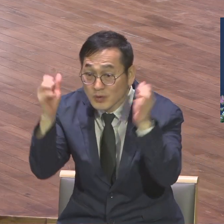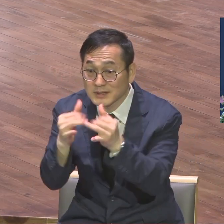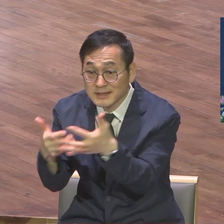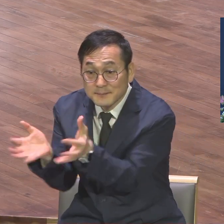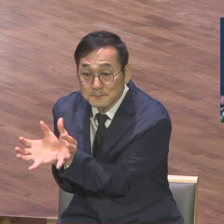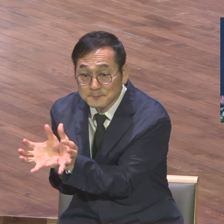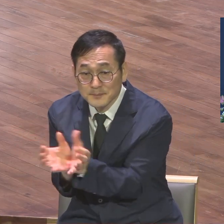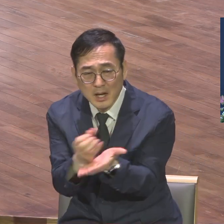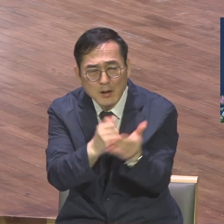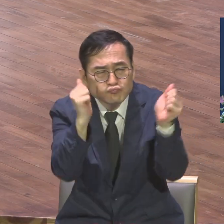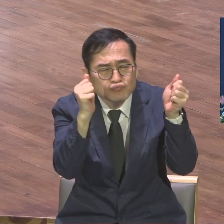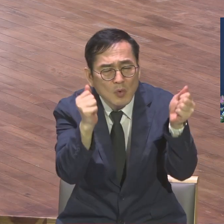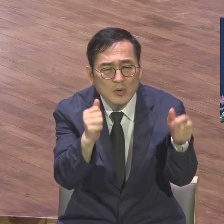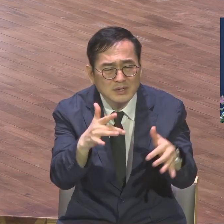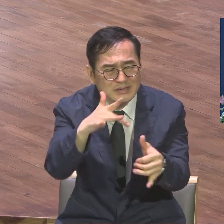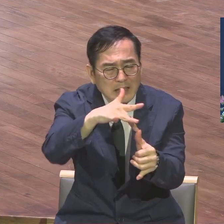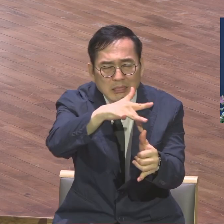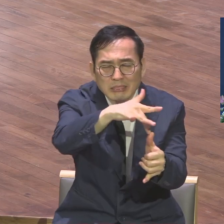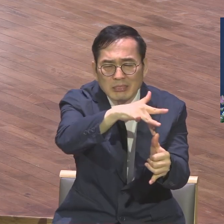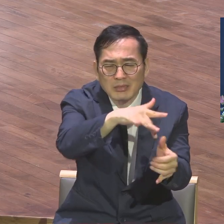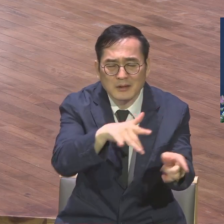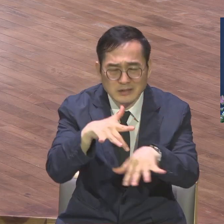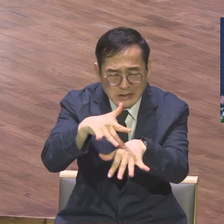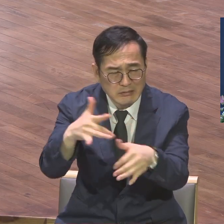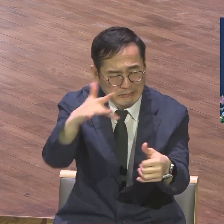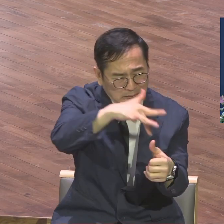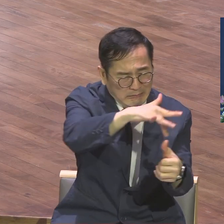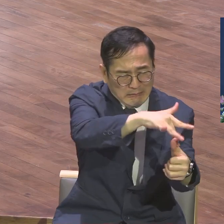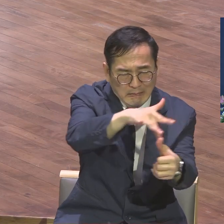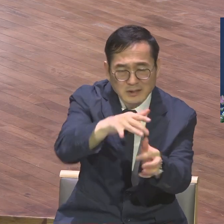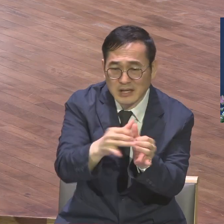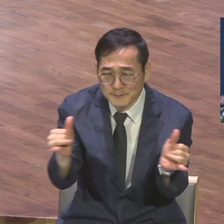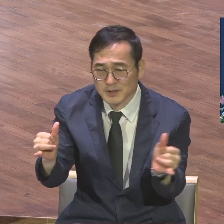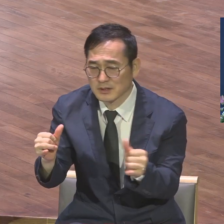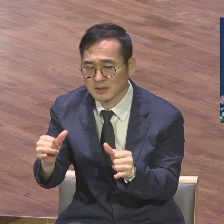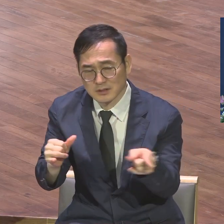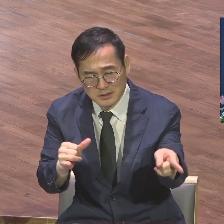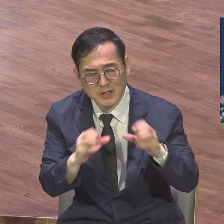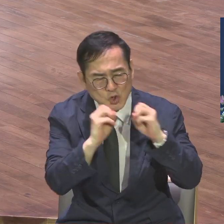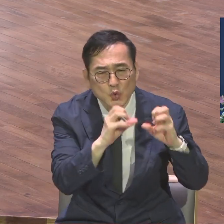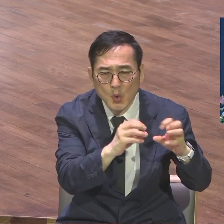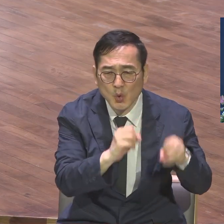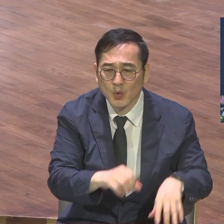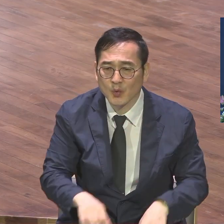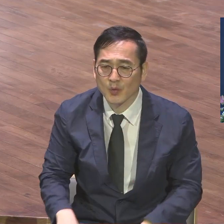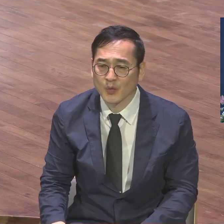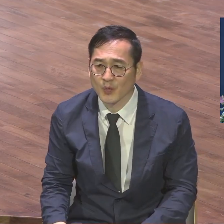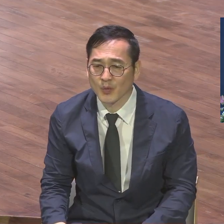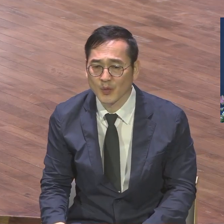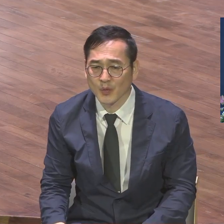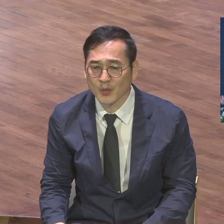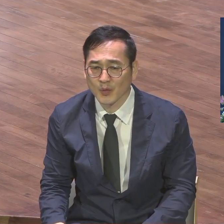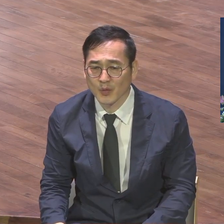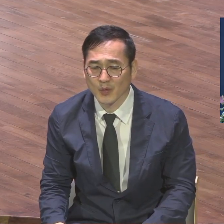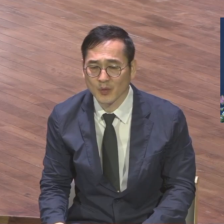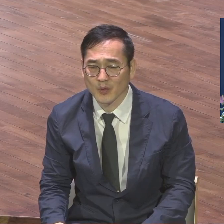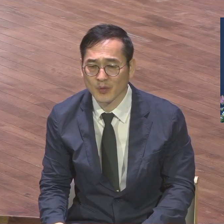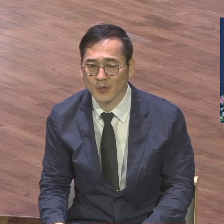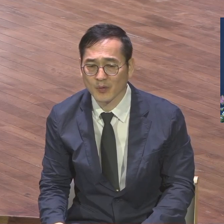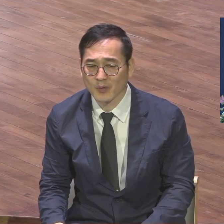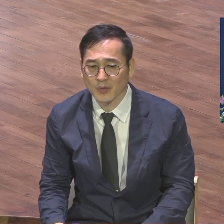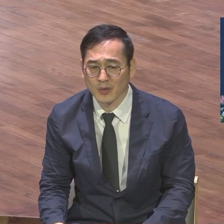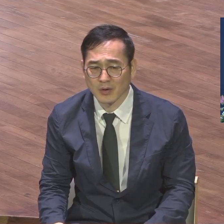나가서 저 무속인들 사단에 잡혀 종도를 하는 무속인들 전도하고 있잖아요. 그 최고 막장 사랑이거든요.